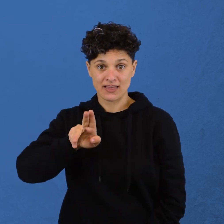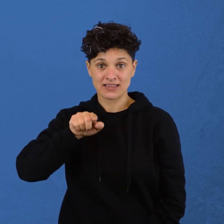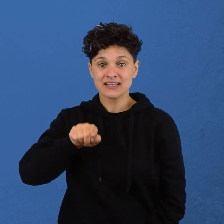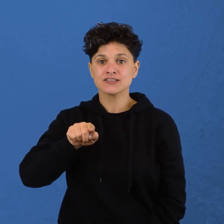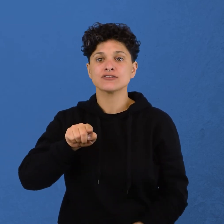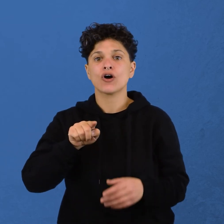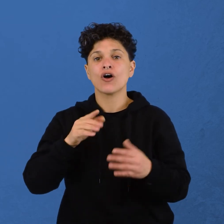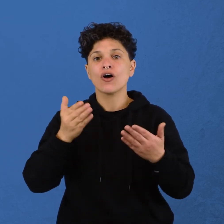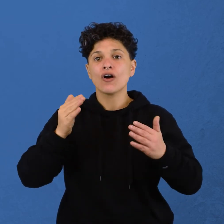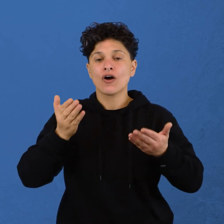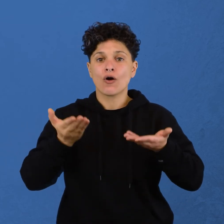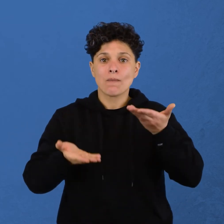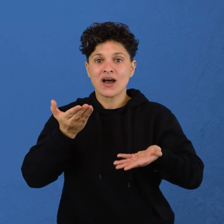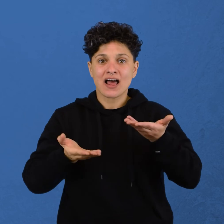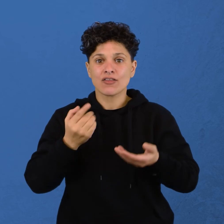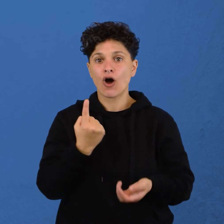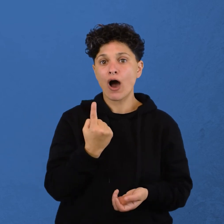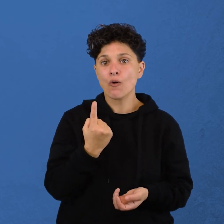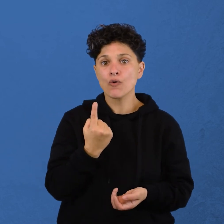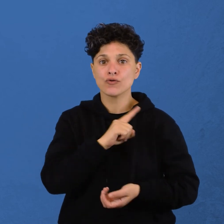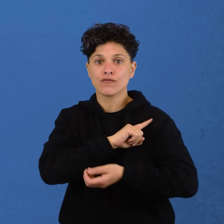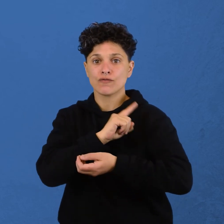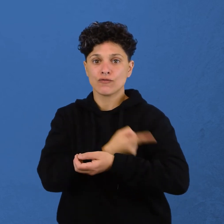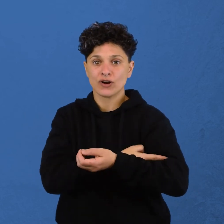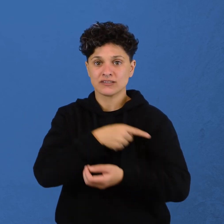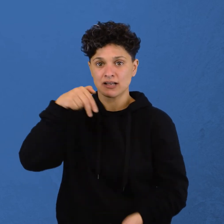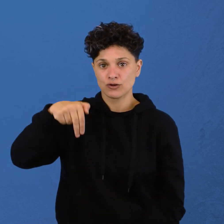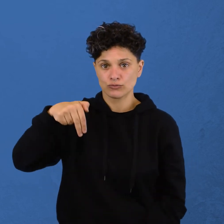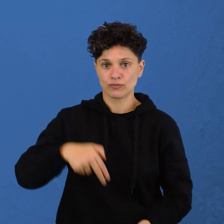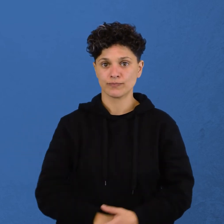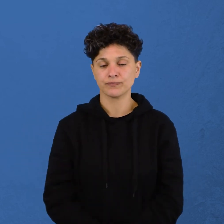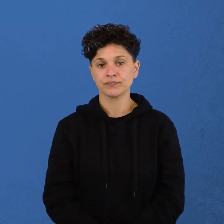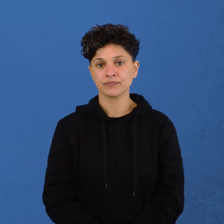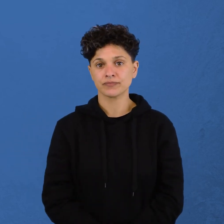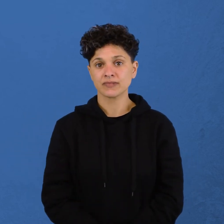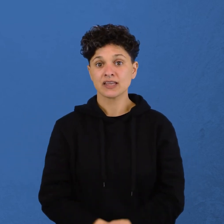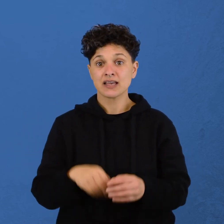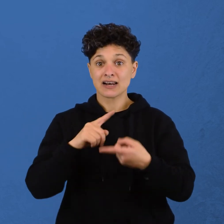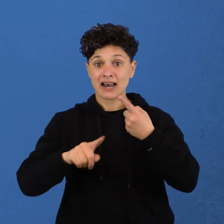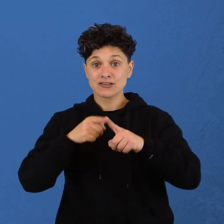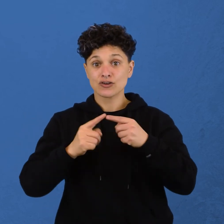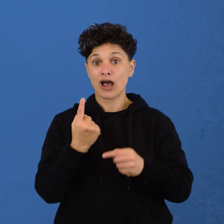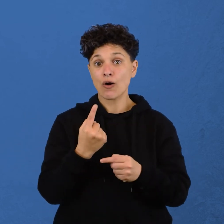presión equivalente a la fuerza de un newton, actuando sobre un metro cuadrado.